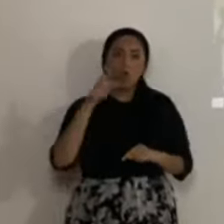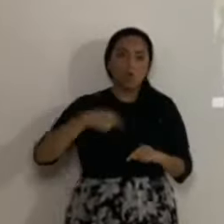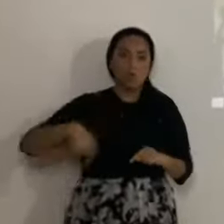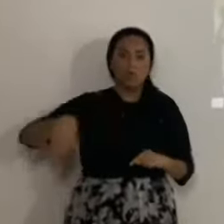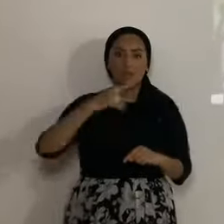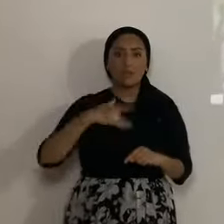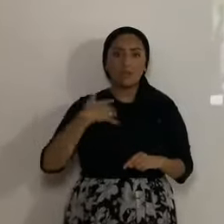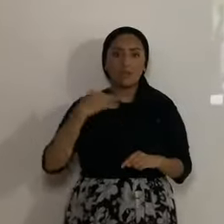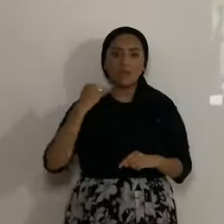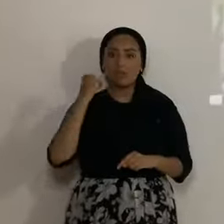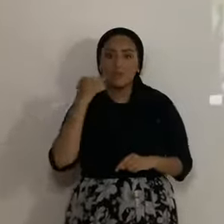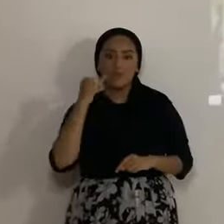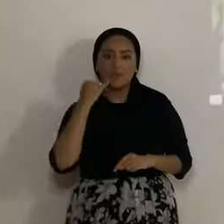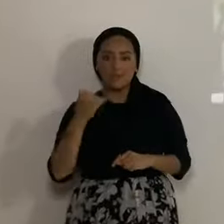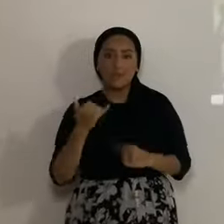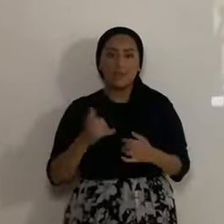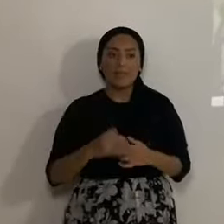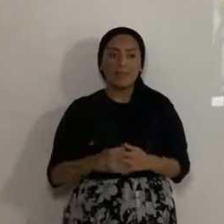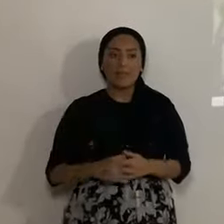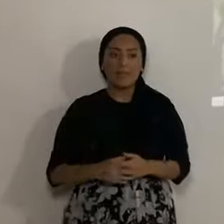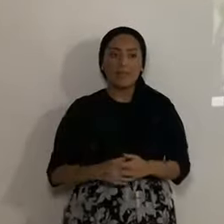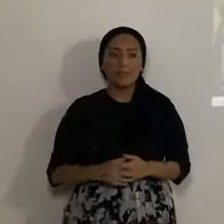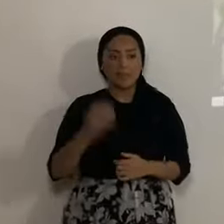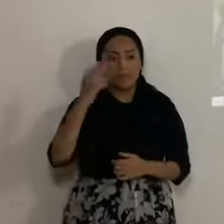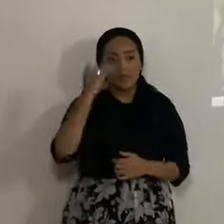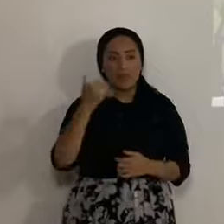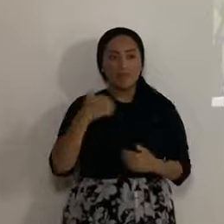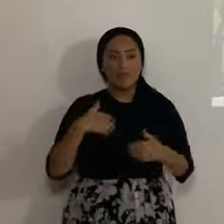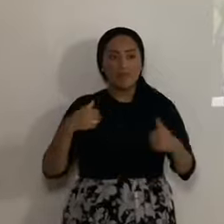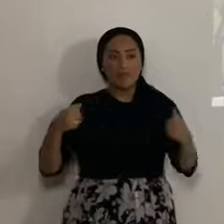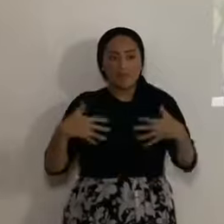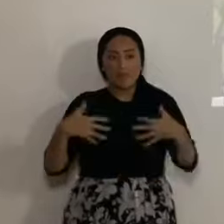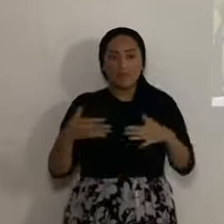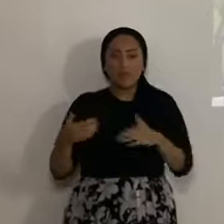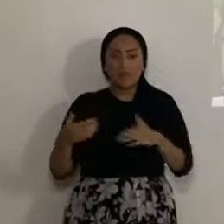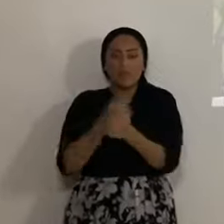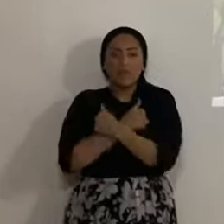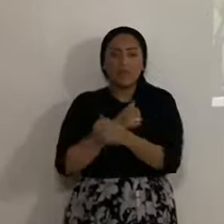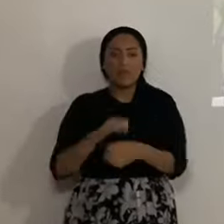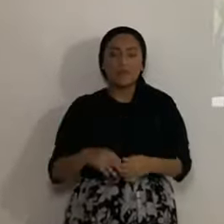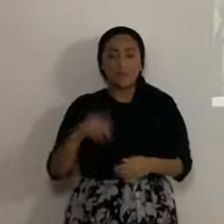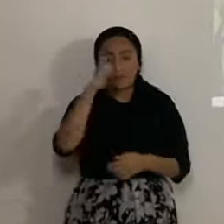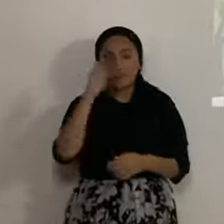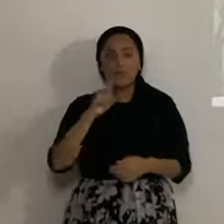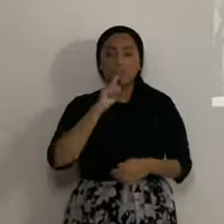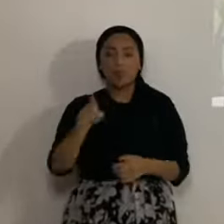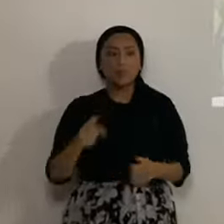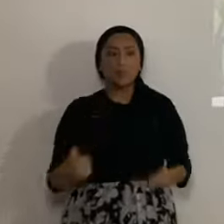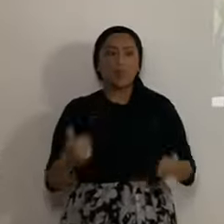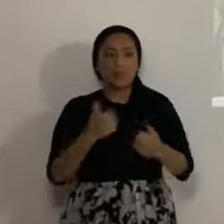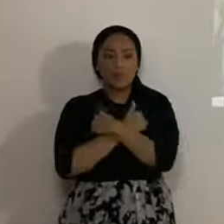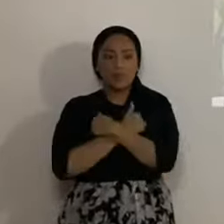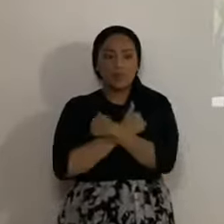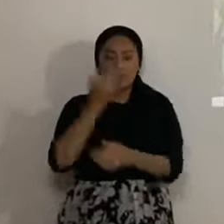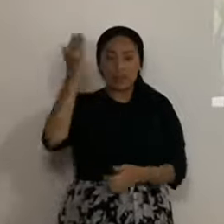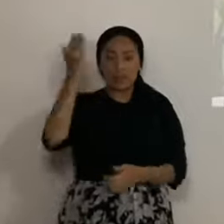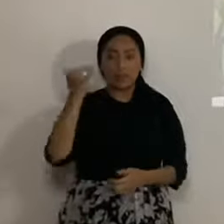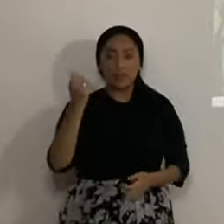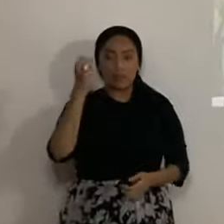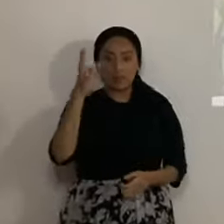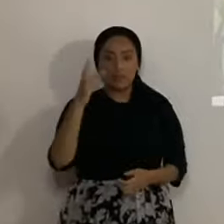envidiosos y codiciosos. Ahora, ¿por qué le tienen miedo al amor? Porque el verdadero amor, que es el de Yasua,